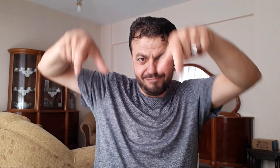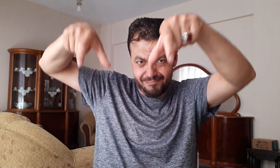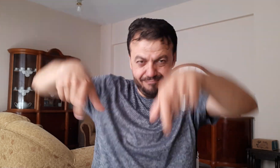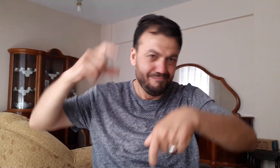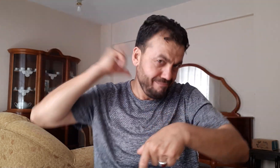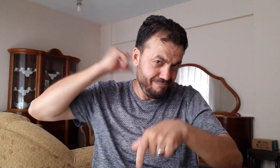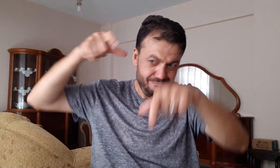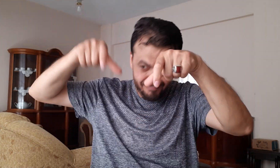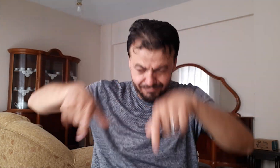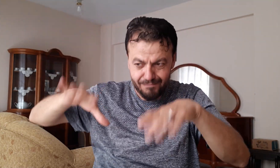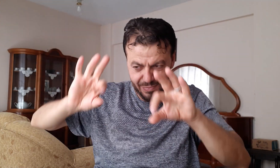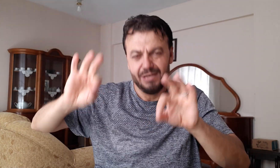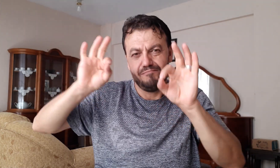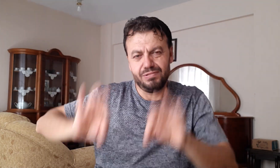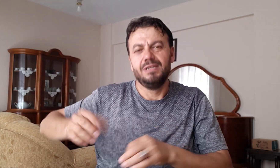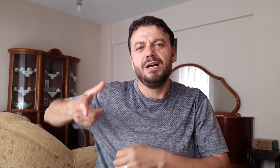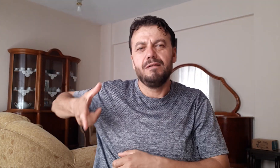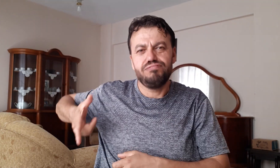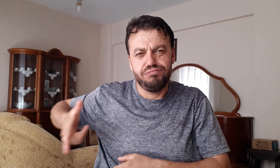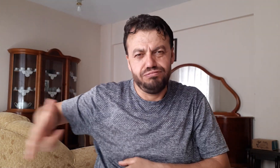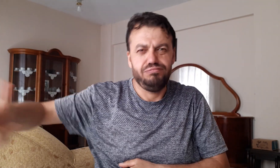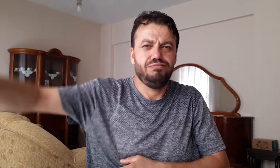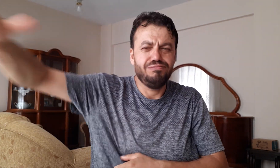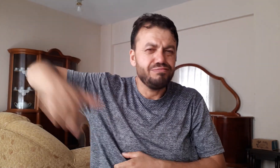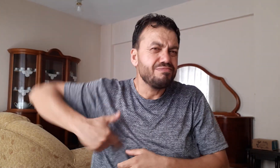Tabii o zaman traktör de yok, hayvan gücüyle.